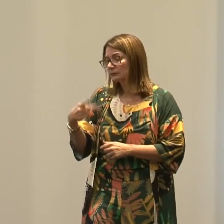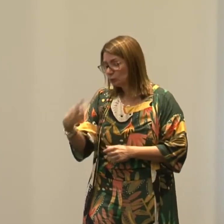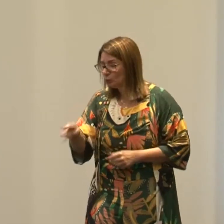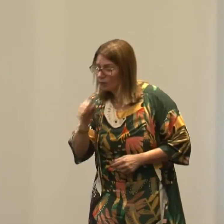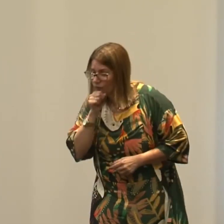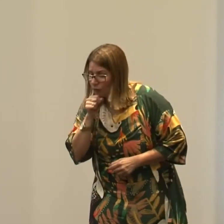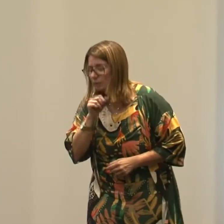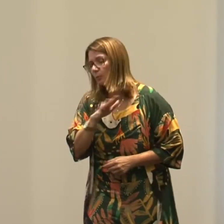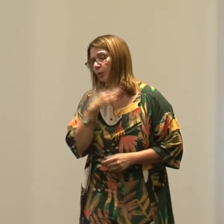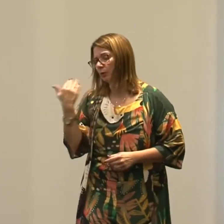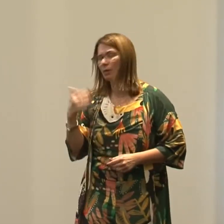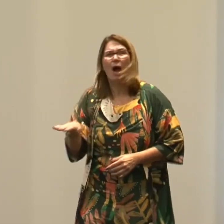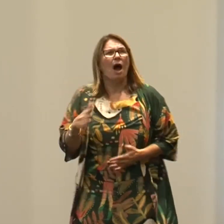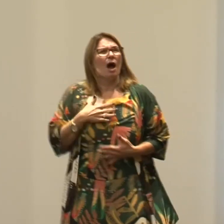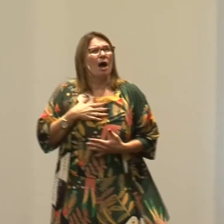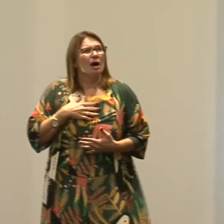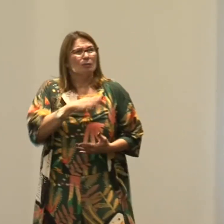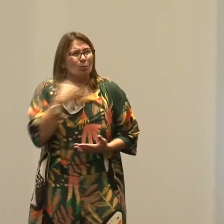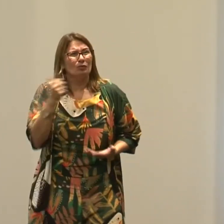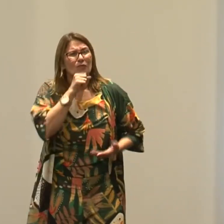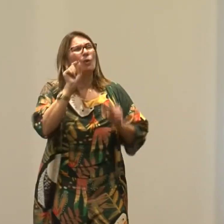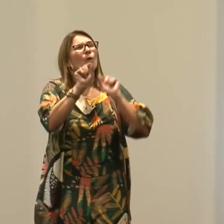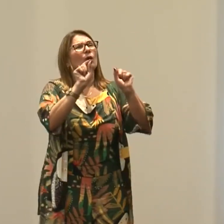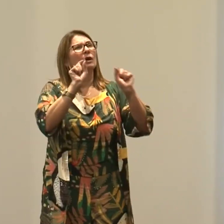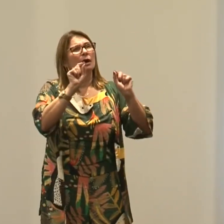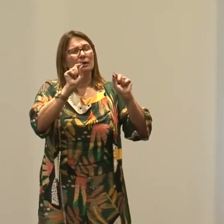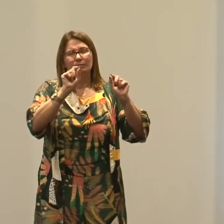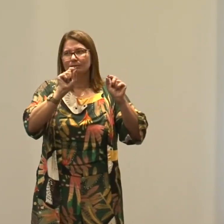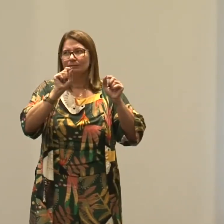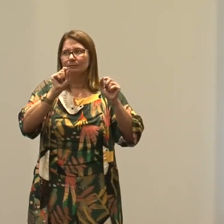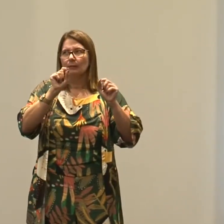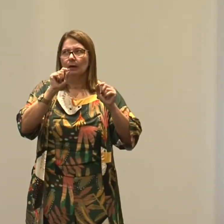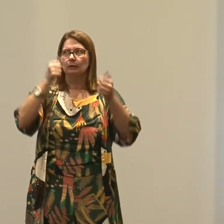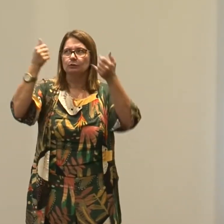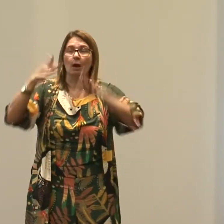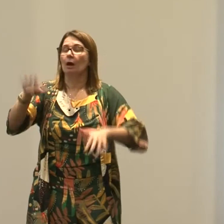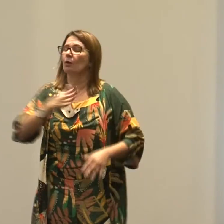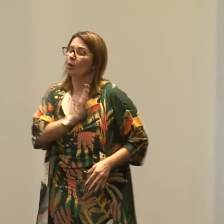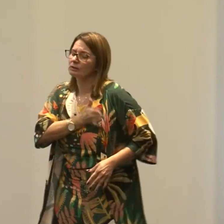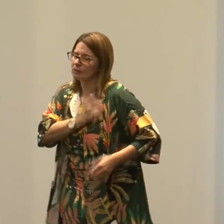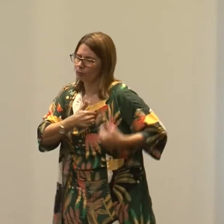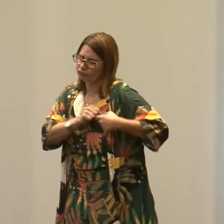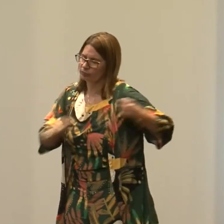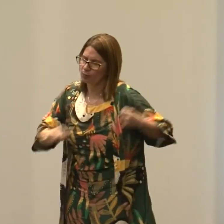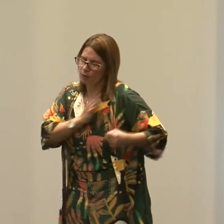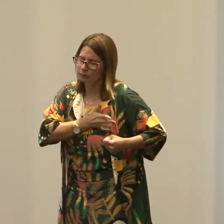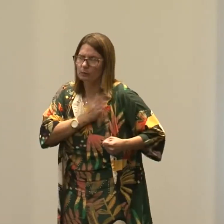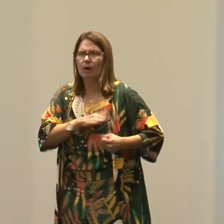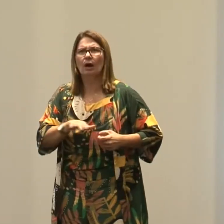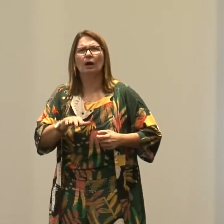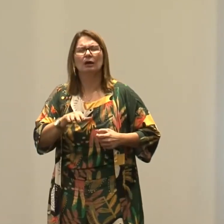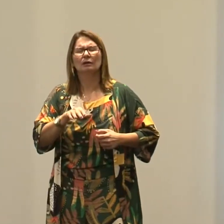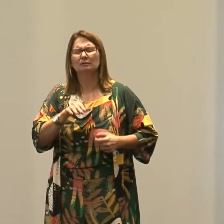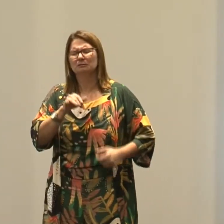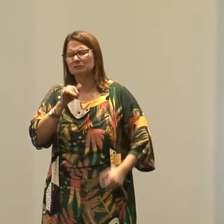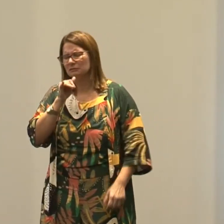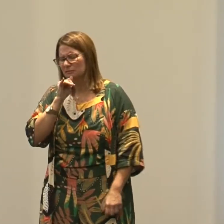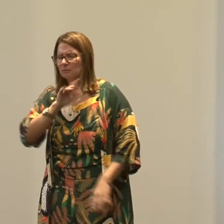fala assim, sua avó morreu. E a avó morreu de quê? E aí fala assim, foi